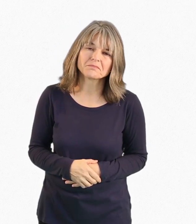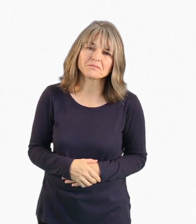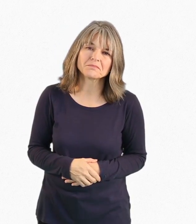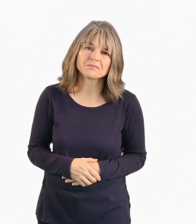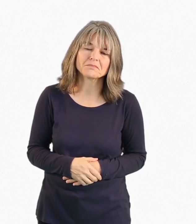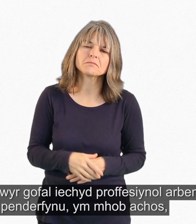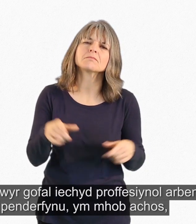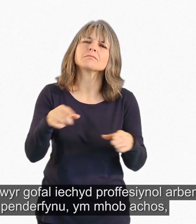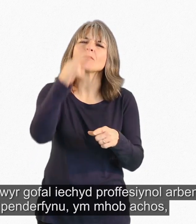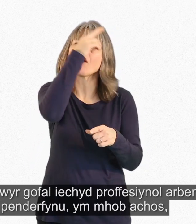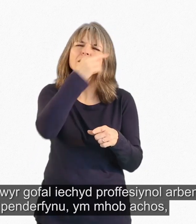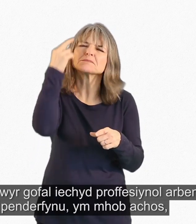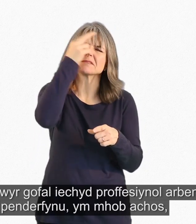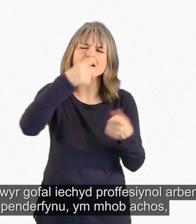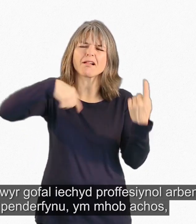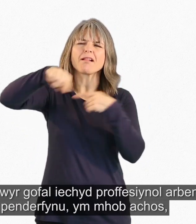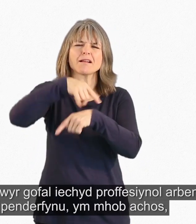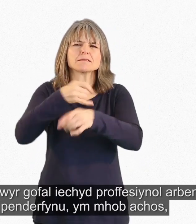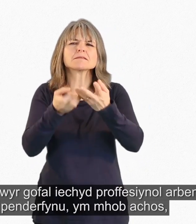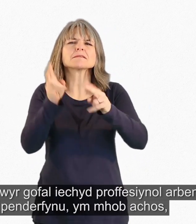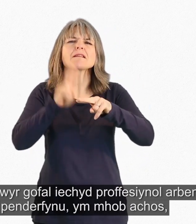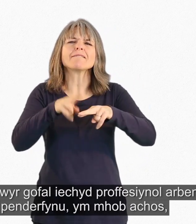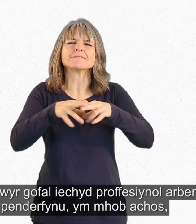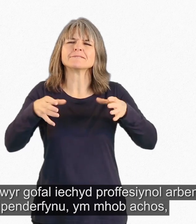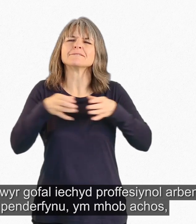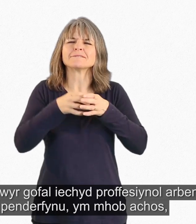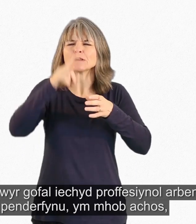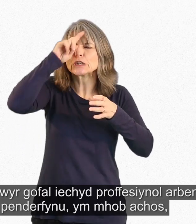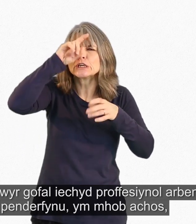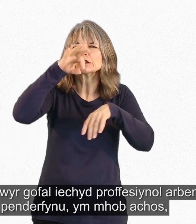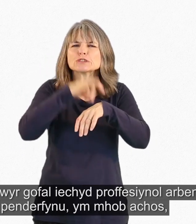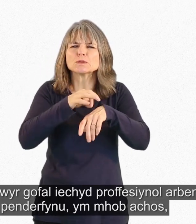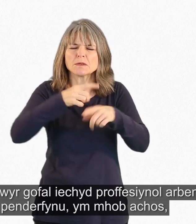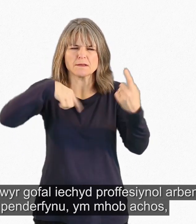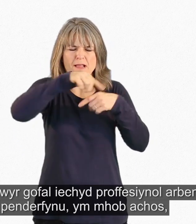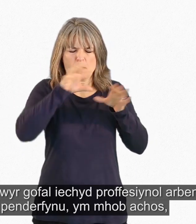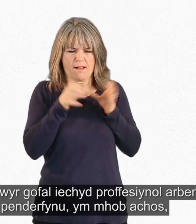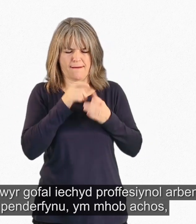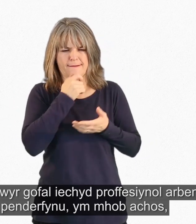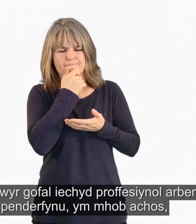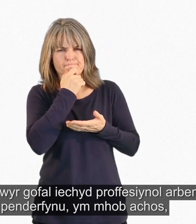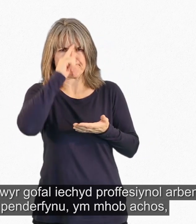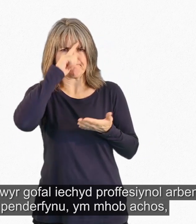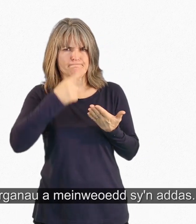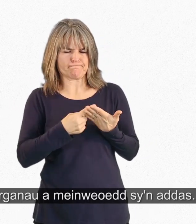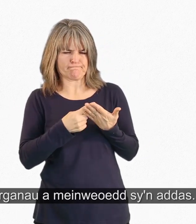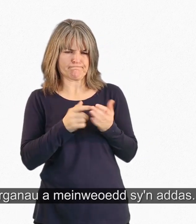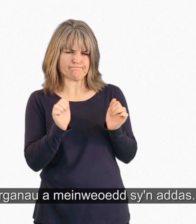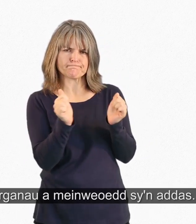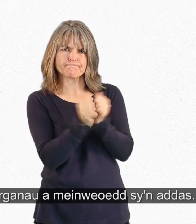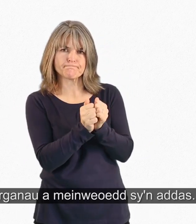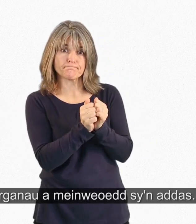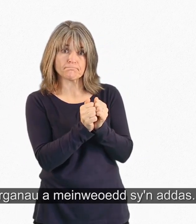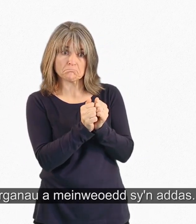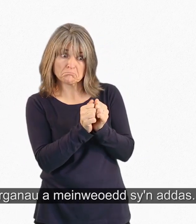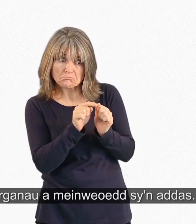Bydd gweithwyr gofal iechyd proffesiynol arbennigol yn penderfynu ym mhob achos. Pa organau a meinweoedd